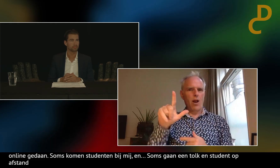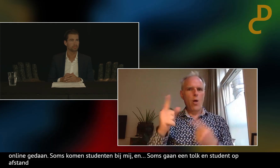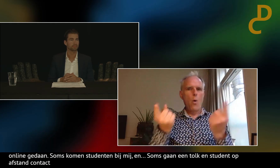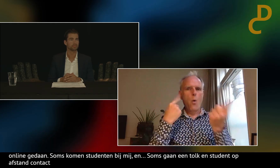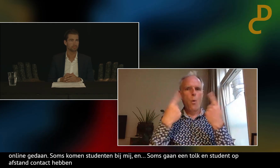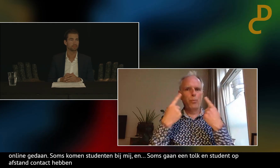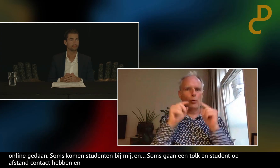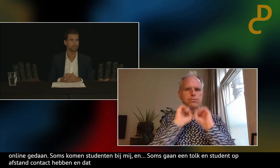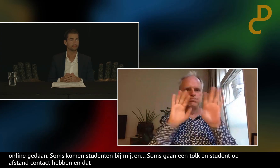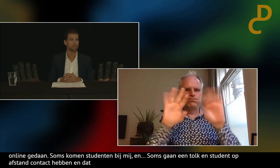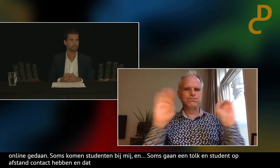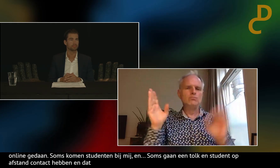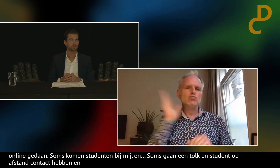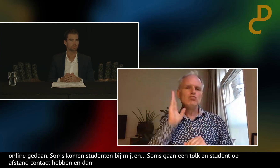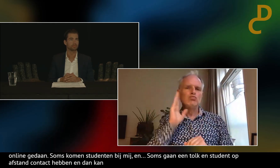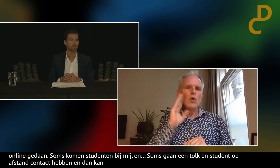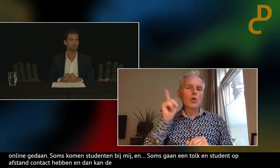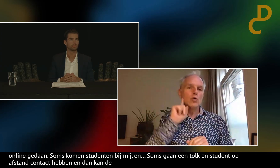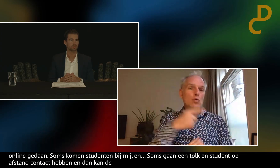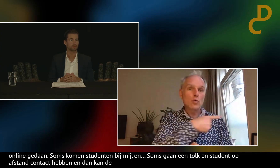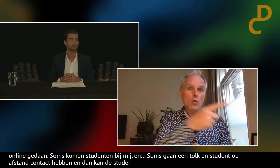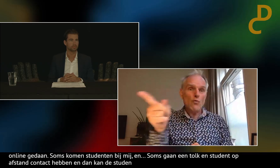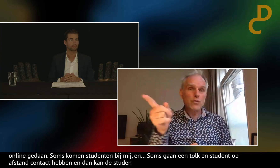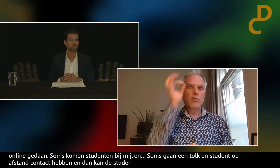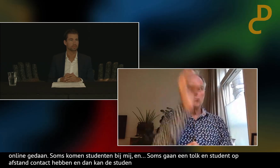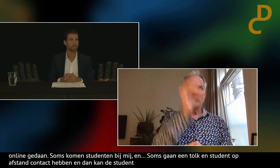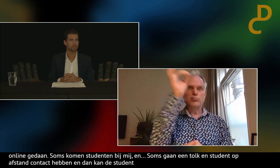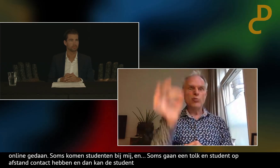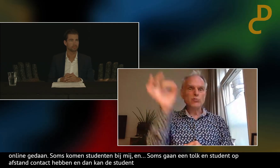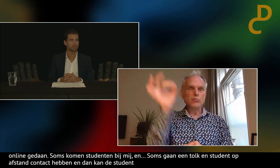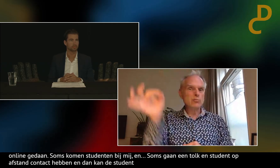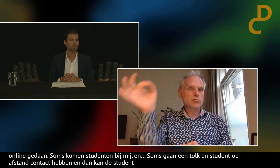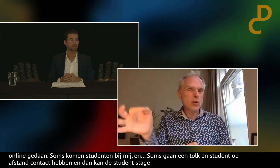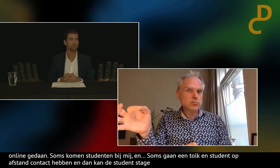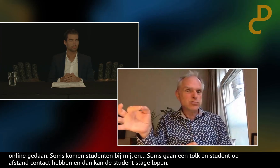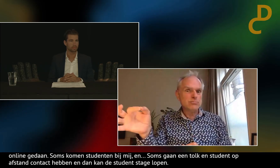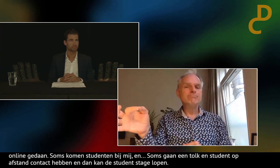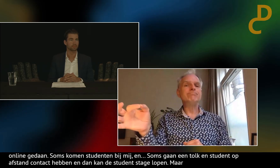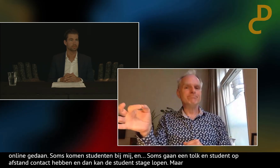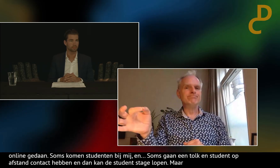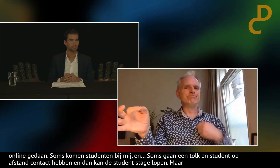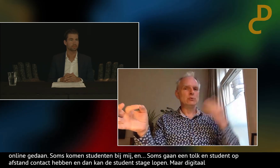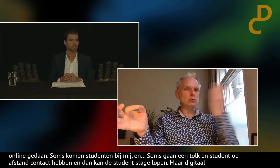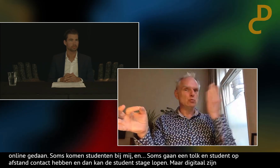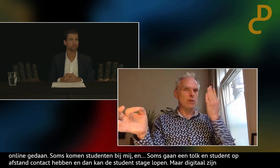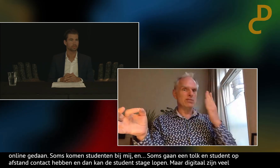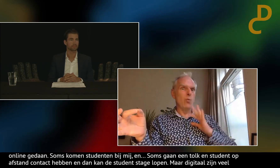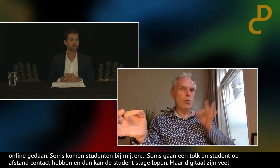student stage lopen. Maar we hebben veel ook digitaal oproepen gedaan. Ook naar doven die dus nu thuis zitten. Dat